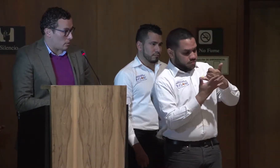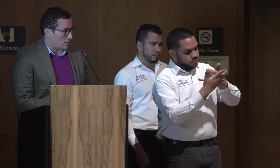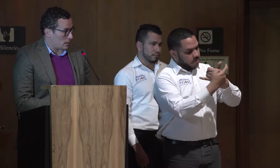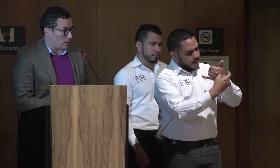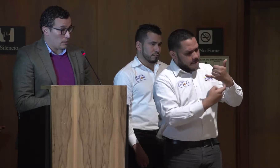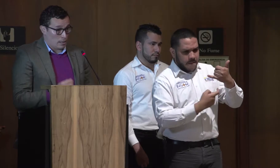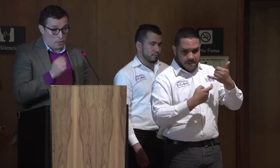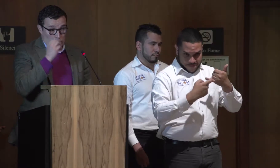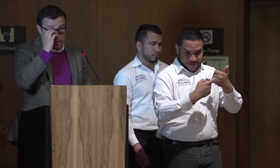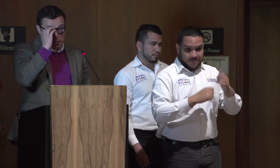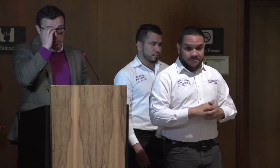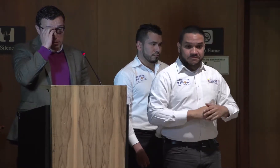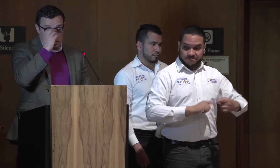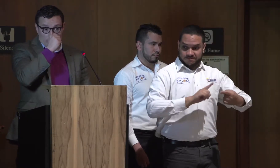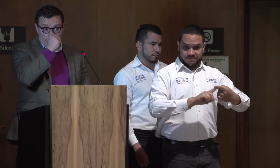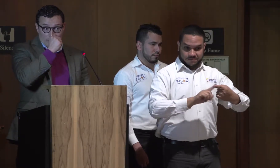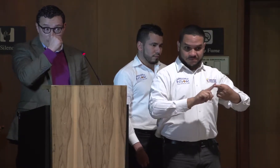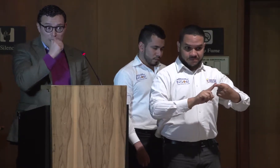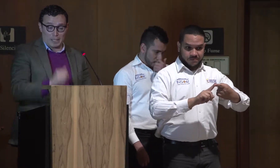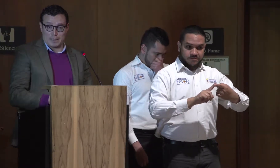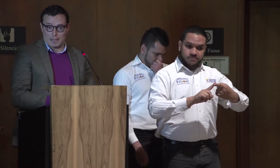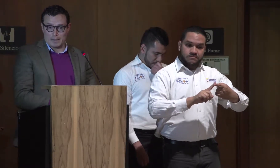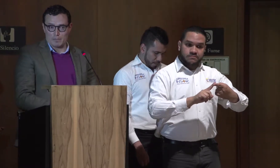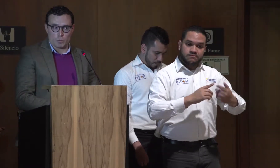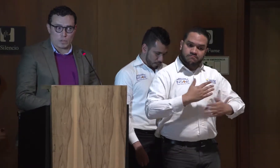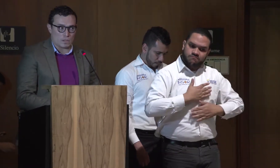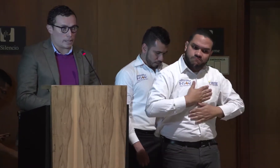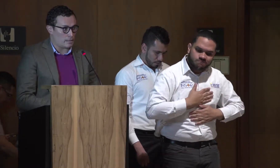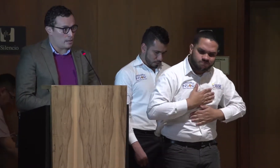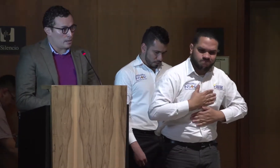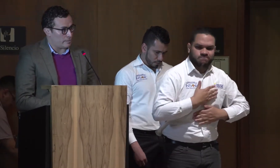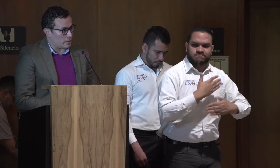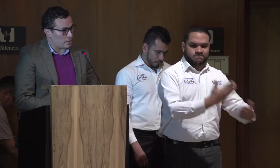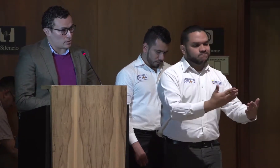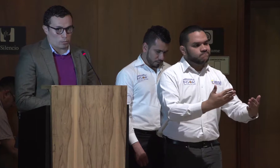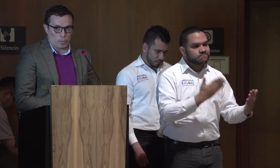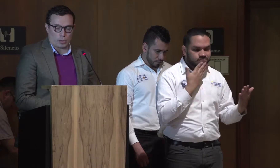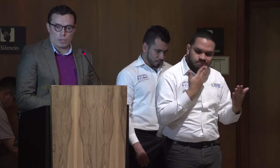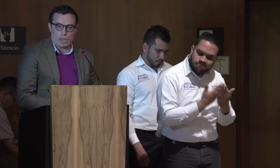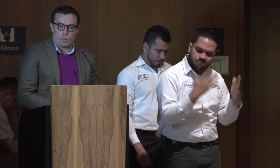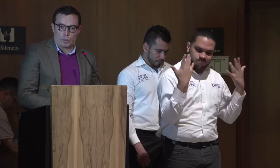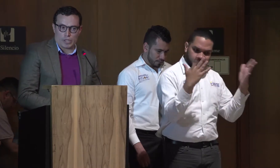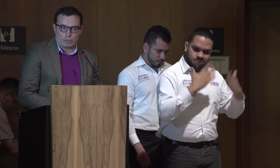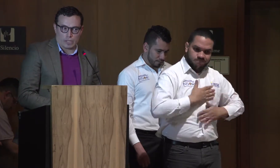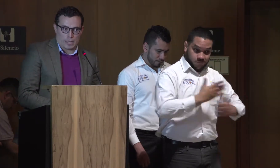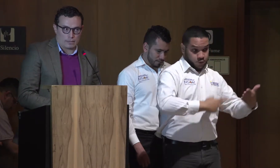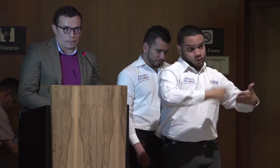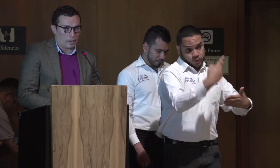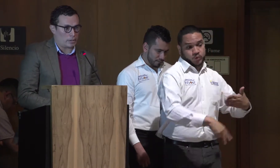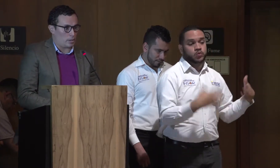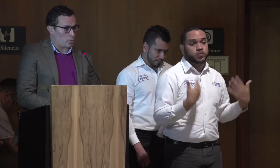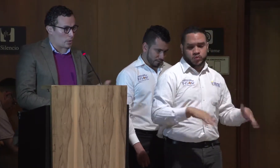el Estado. Así que lo primero sea transmitirles esa muy sincera felicitación por un proyecto que